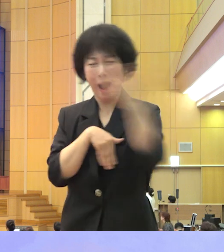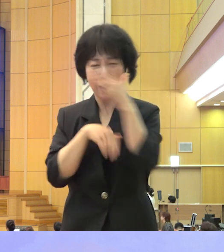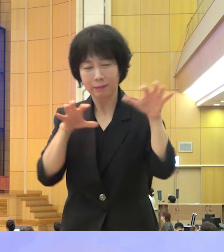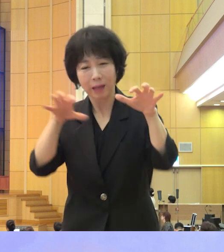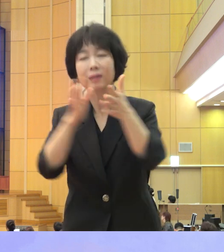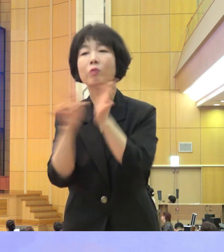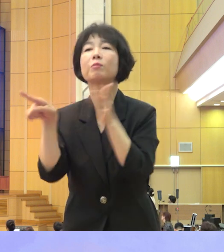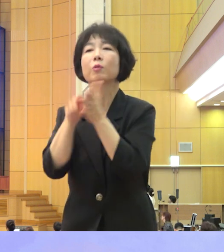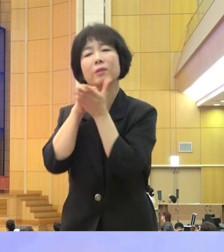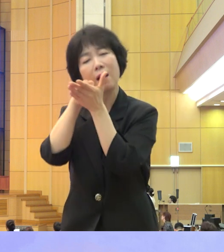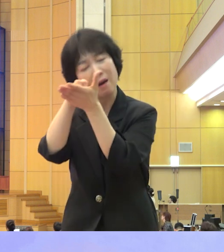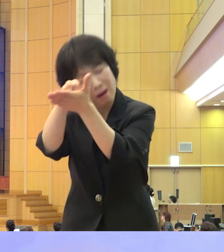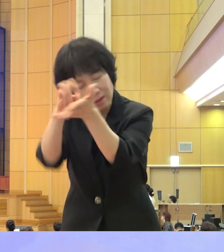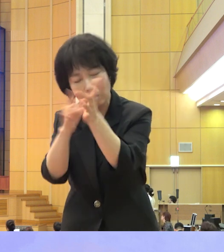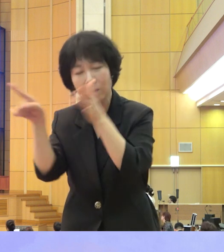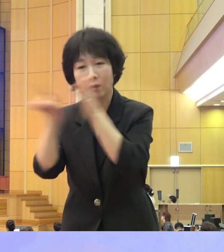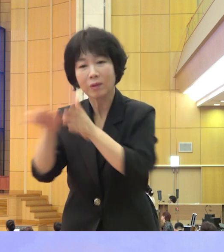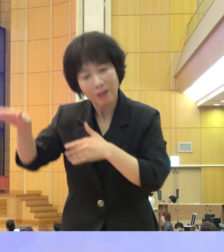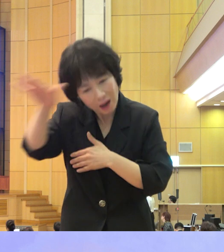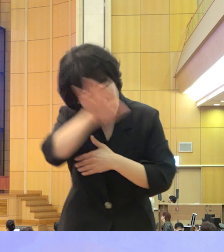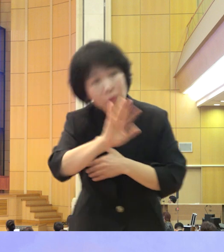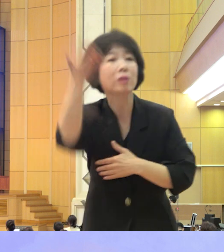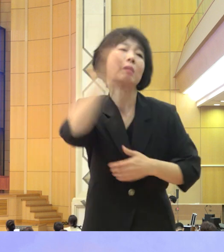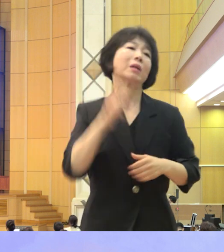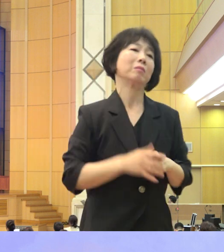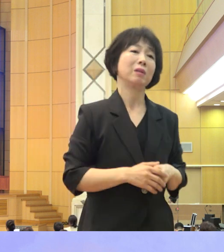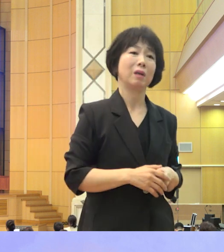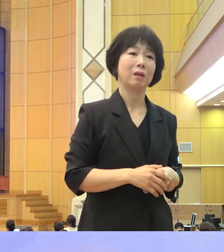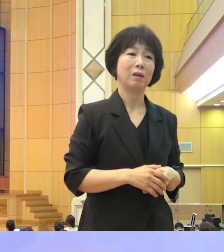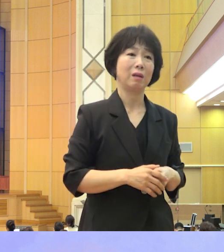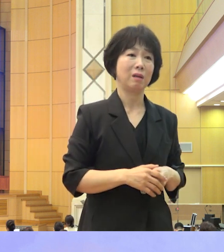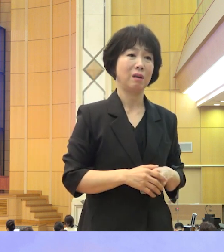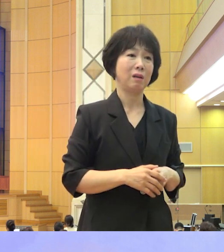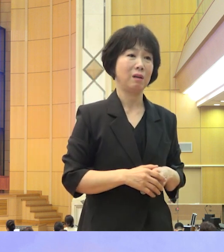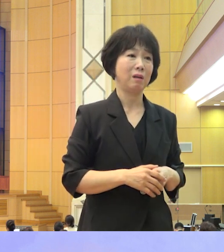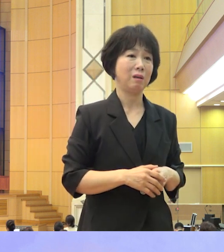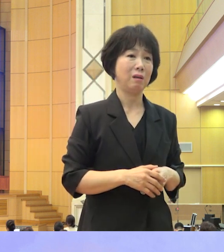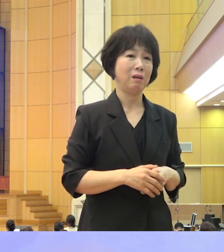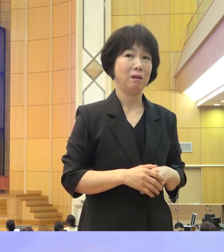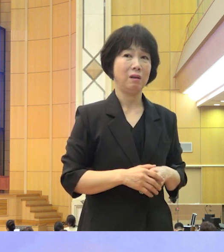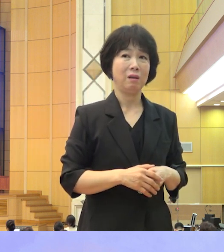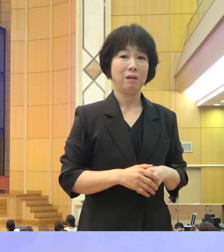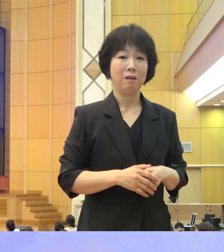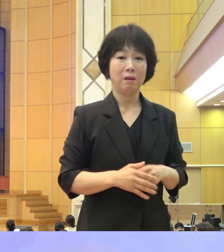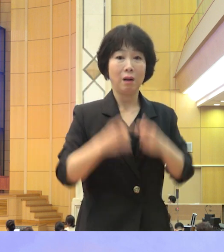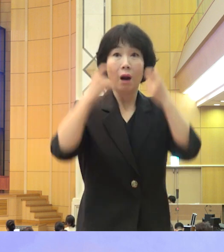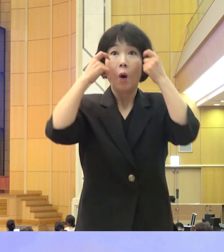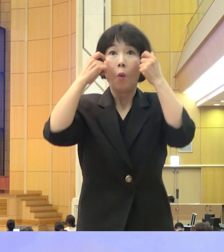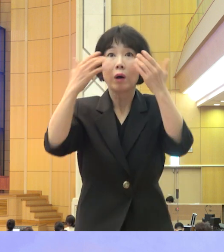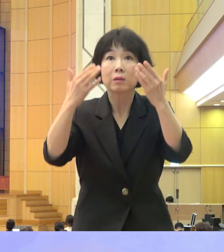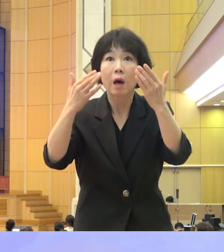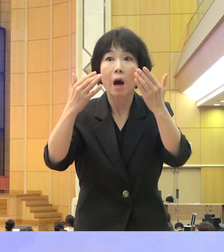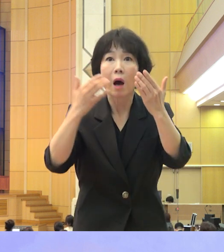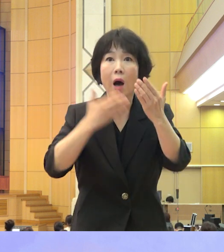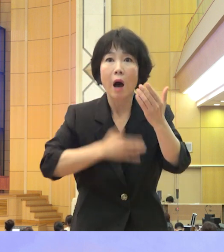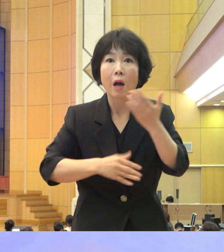예수 영접하고 예수를 믿었다는 거 아닙니까? 여러분 몰랐던 거 이렇게 확실히 알고